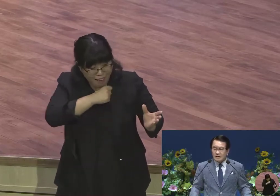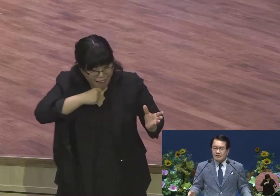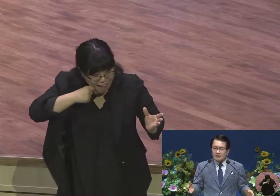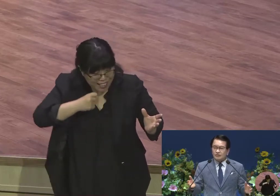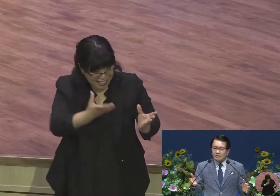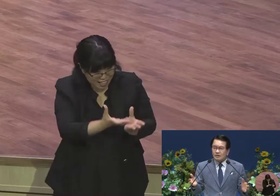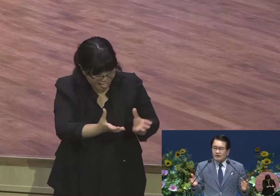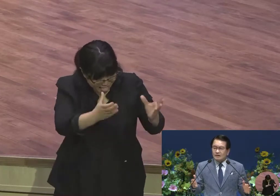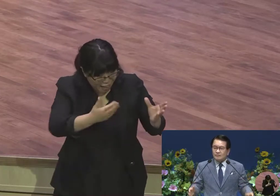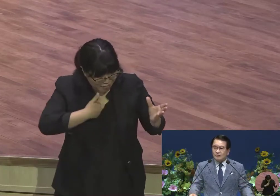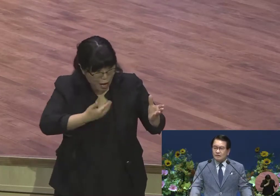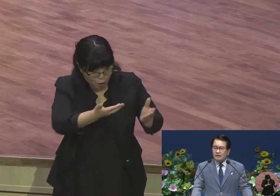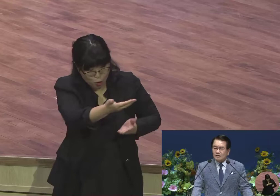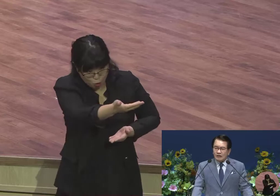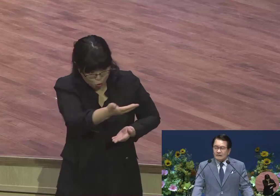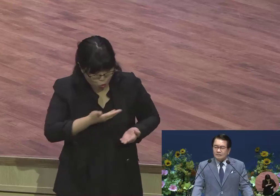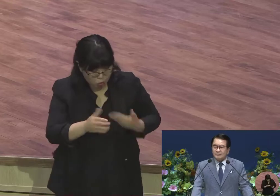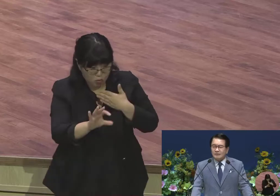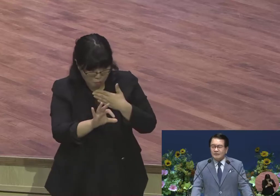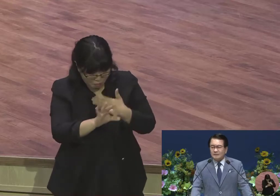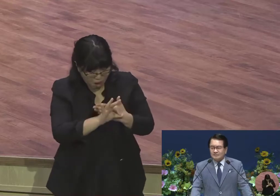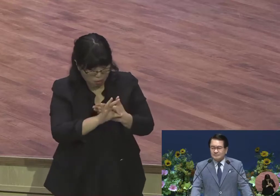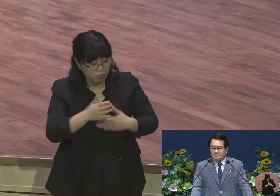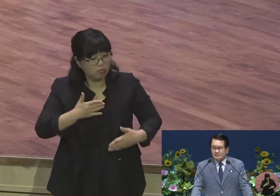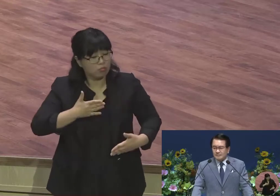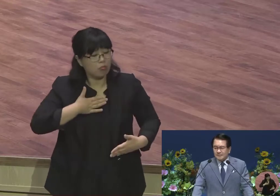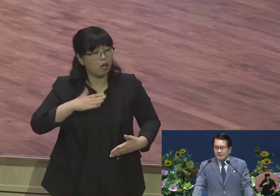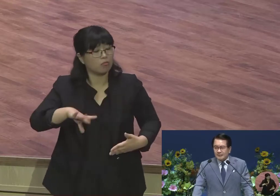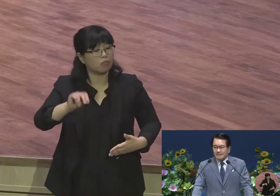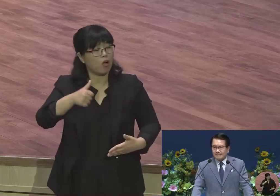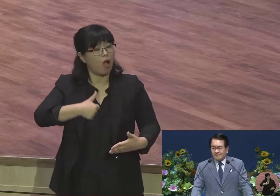엄청난 축복의 직분을 관심이 없어요